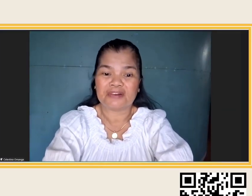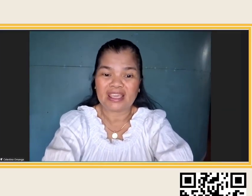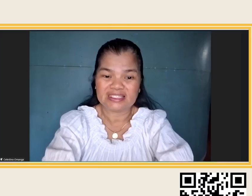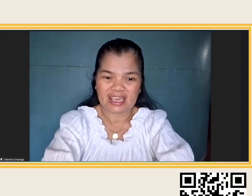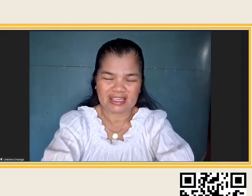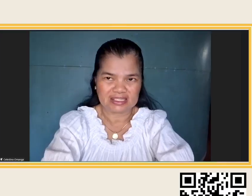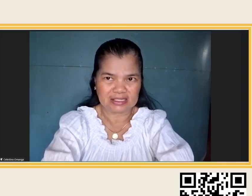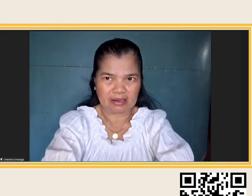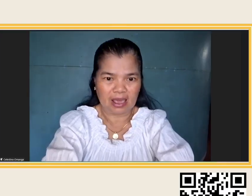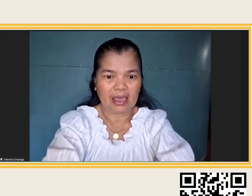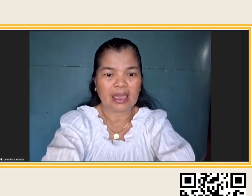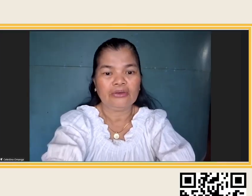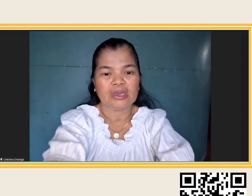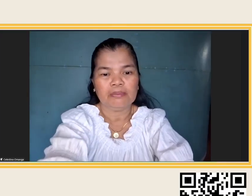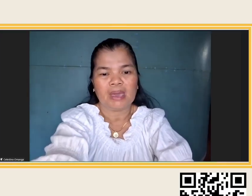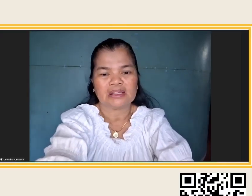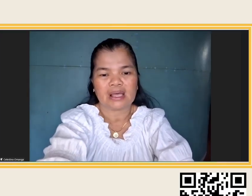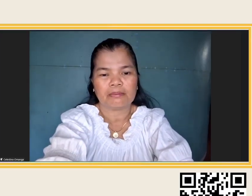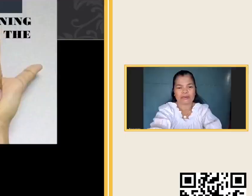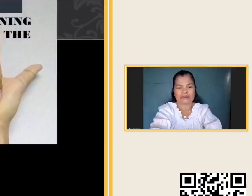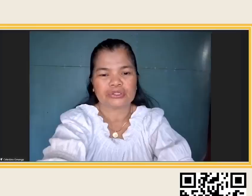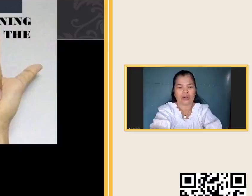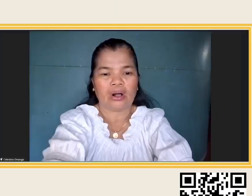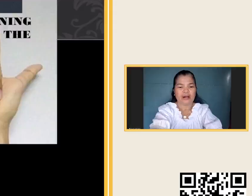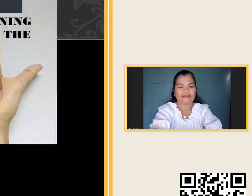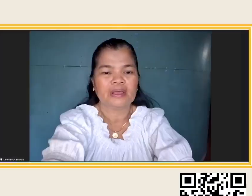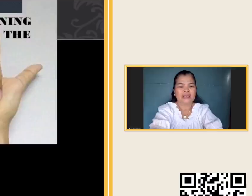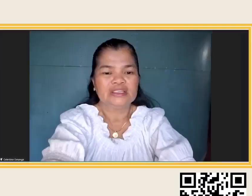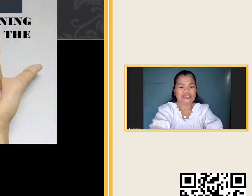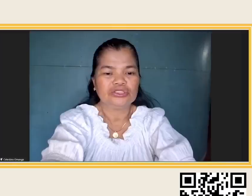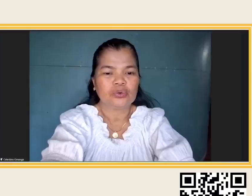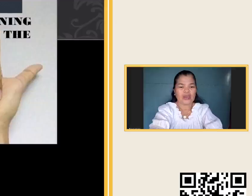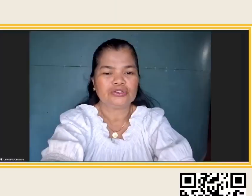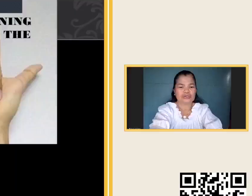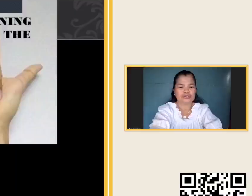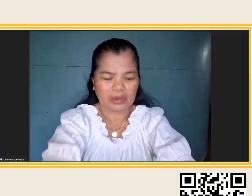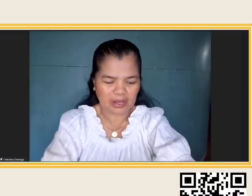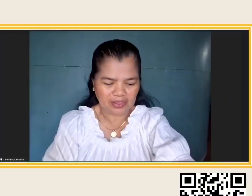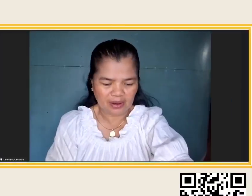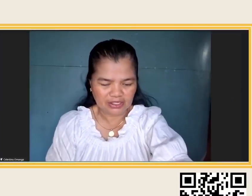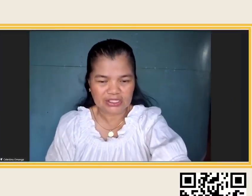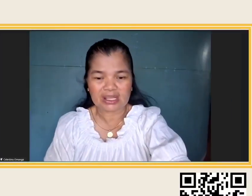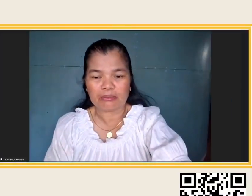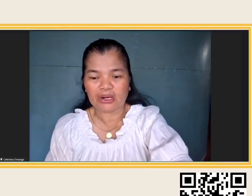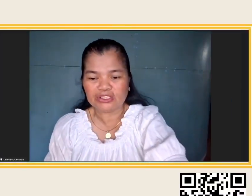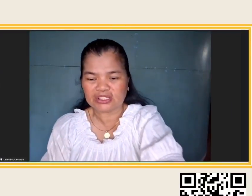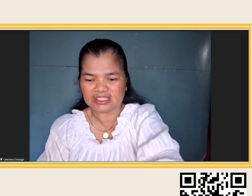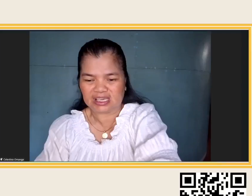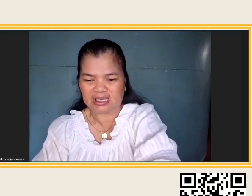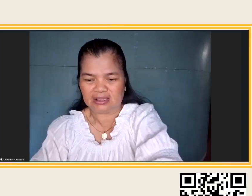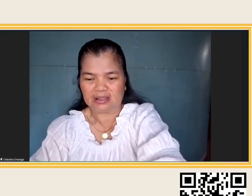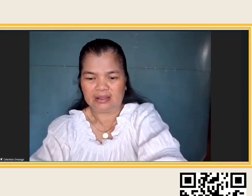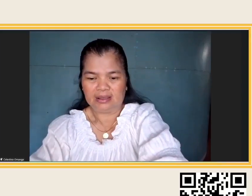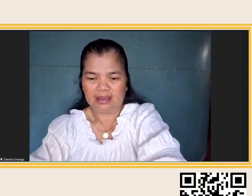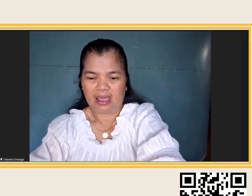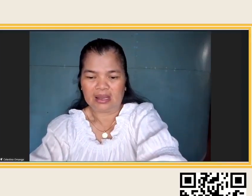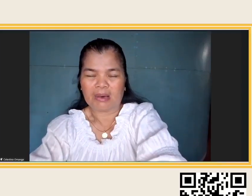emergency phrases. Okay, can you give me examples of situations wherein there's an